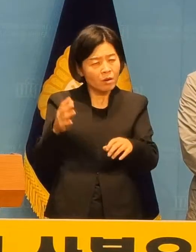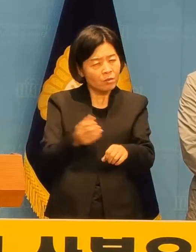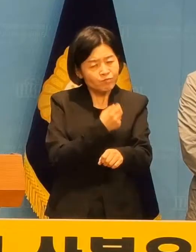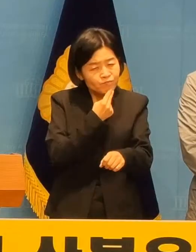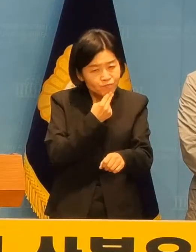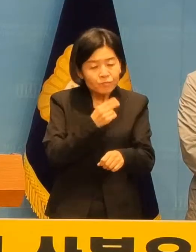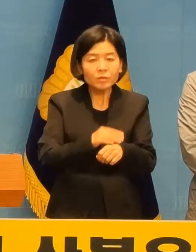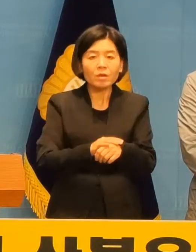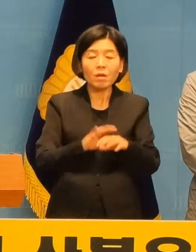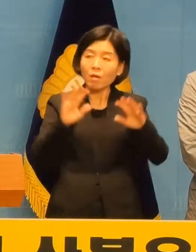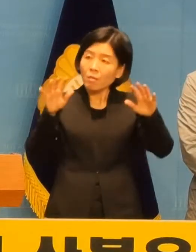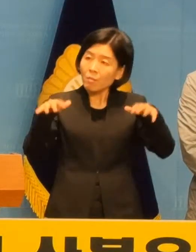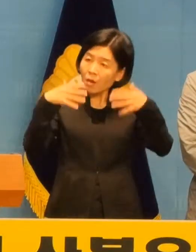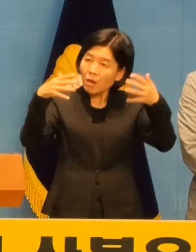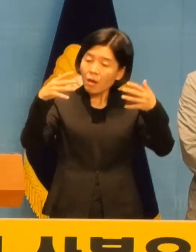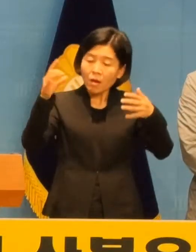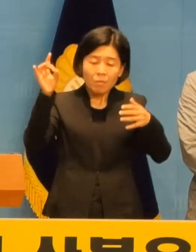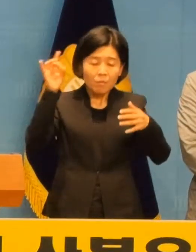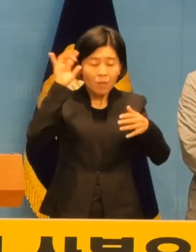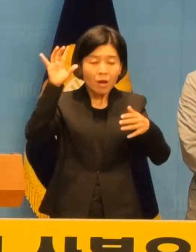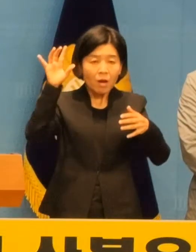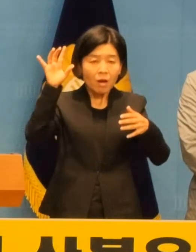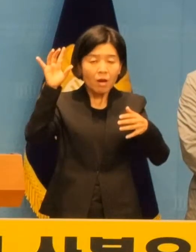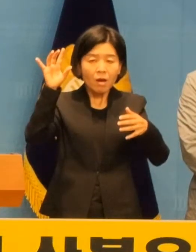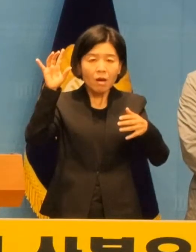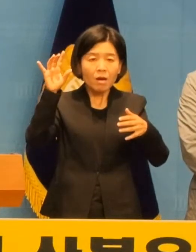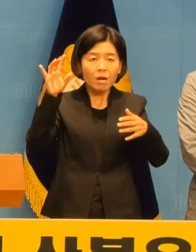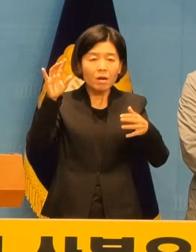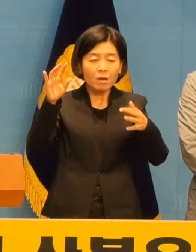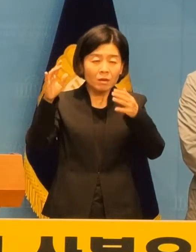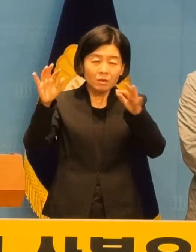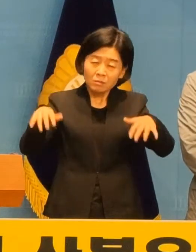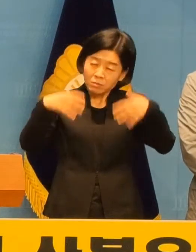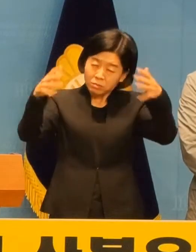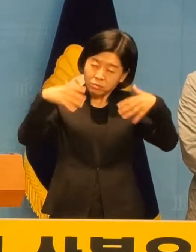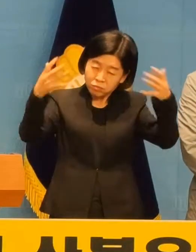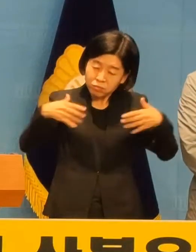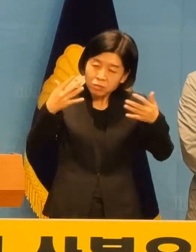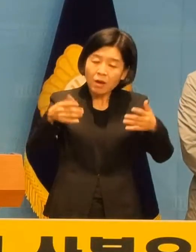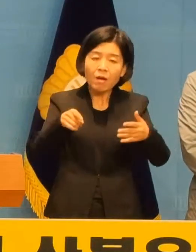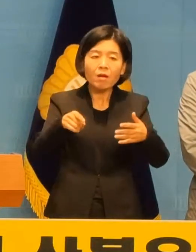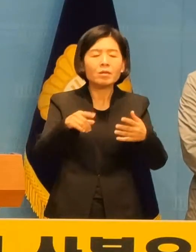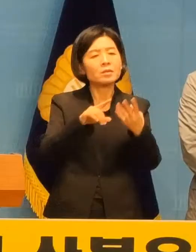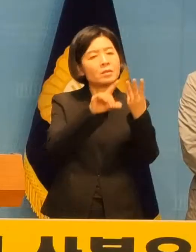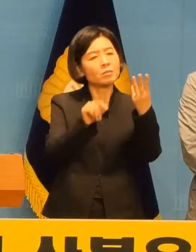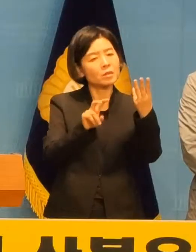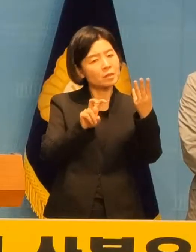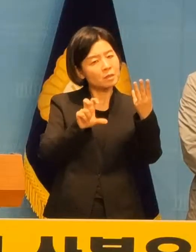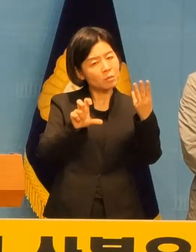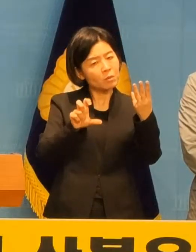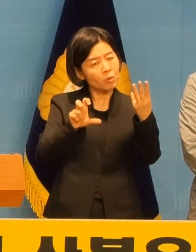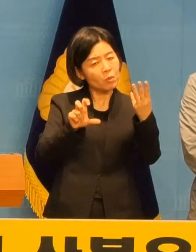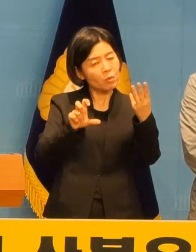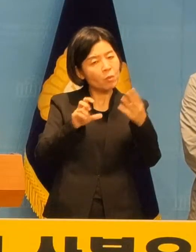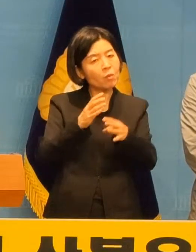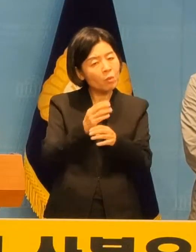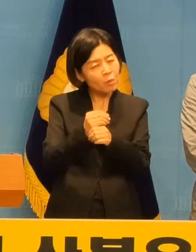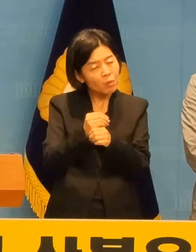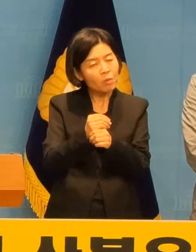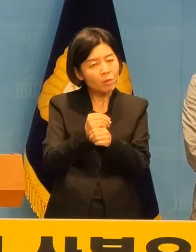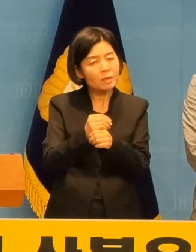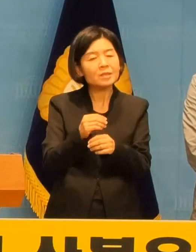바람이 우리가 예측하지 못한 도깨비 바람이라는 게 불었을 때는 이미 3월 25일 정도였습니다.